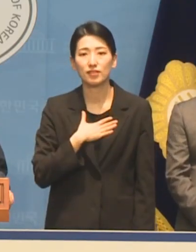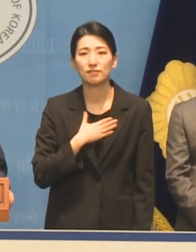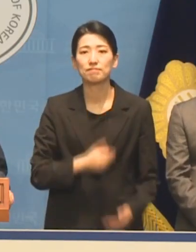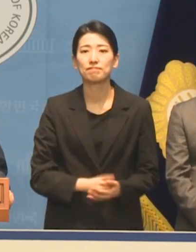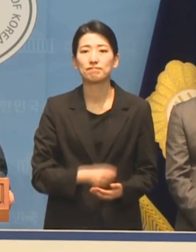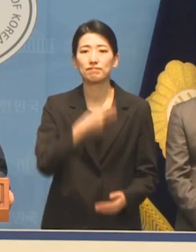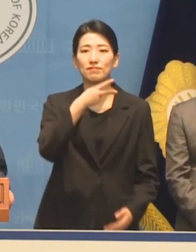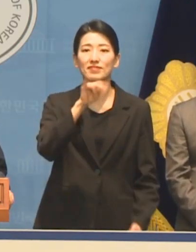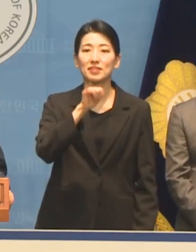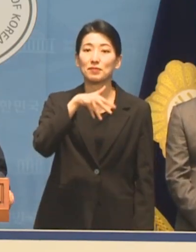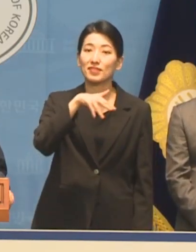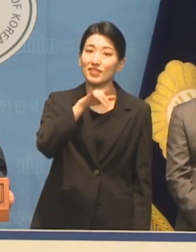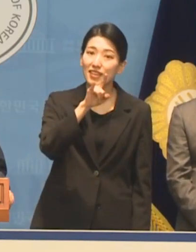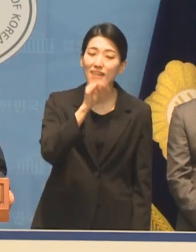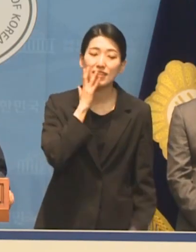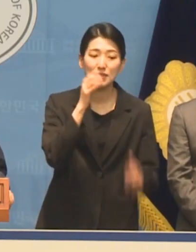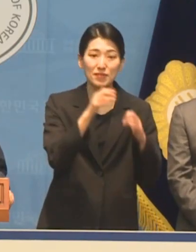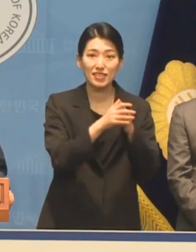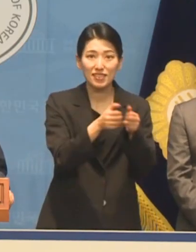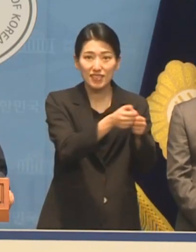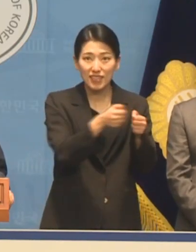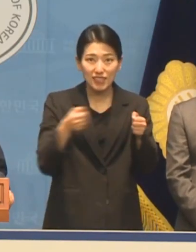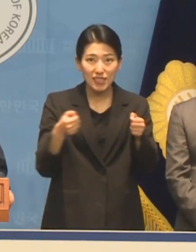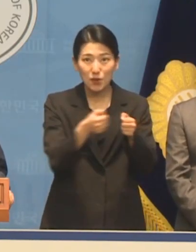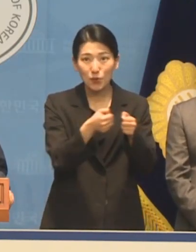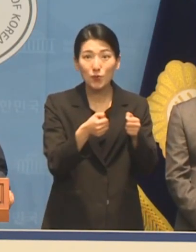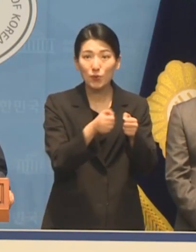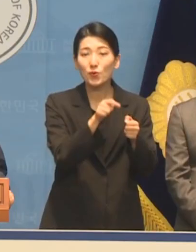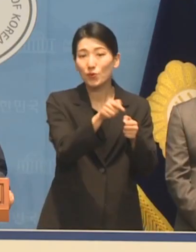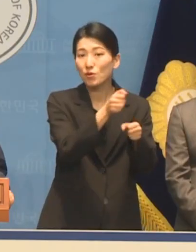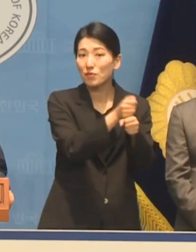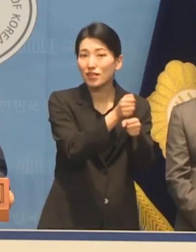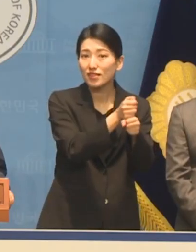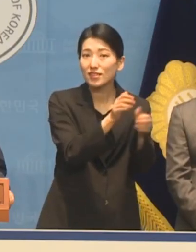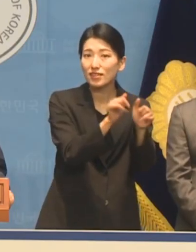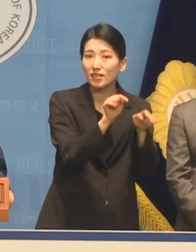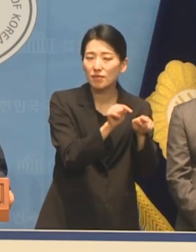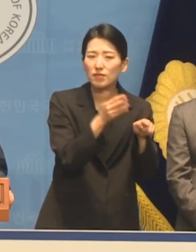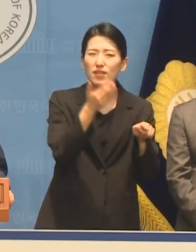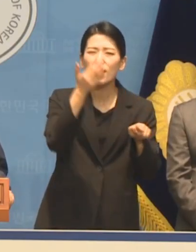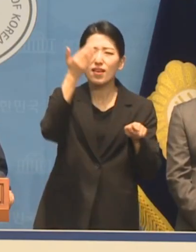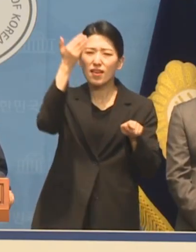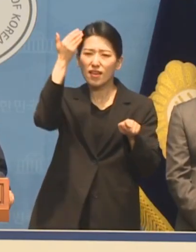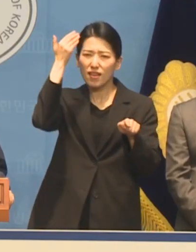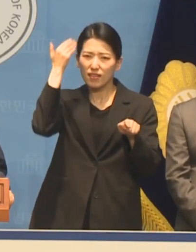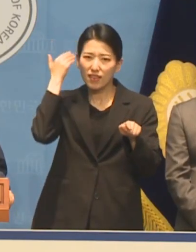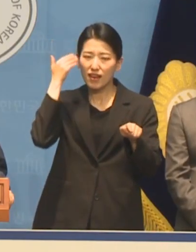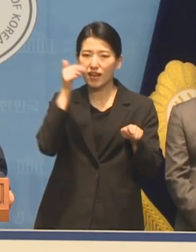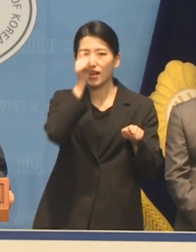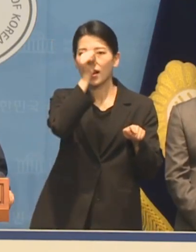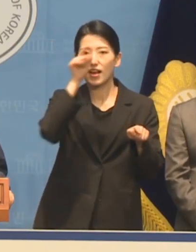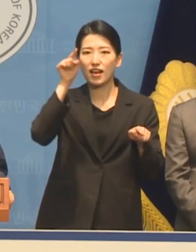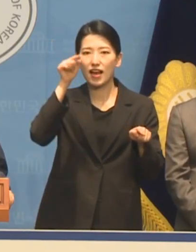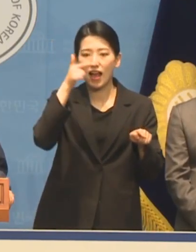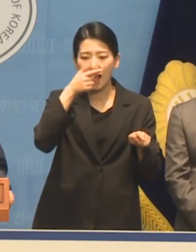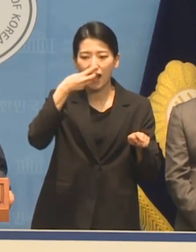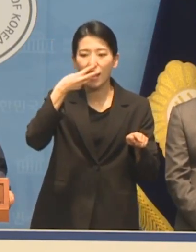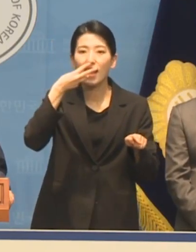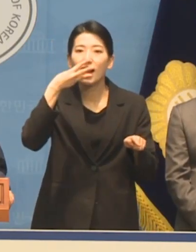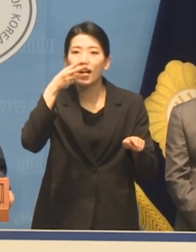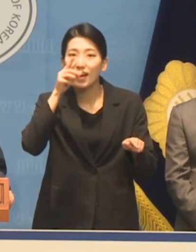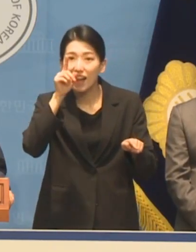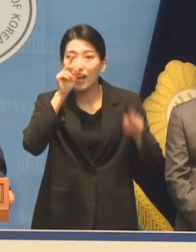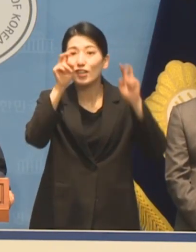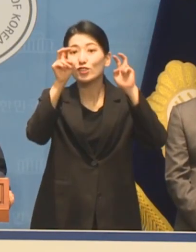김치 김치냉장고를 만든 노동자들은 과거 정인영님 회장으로 있는 한라그룹 산하